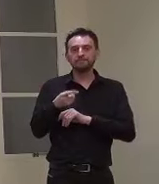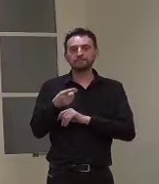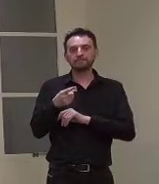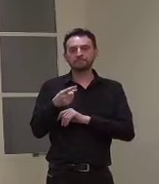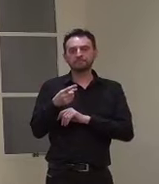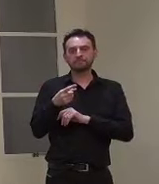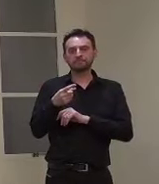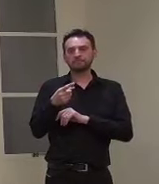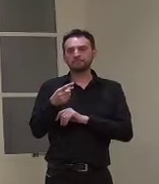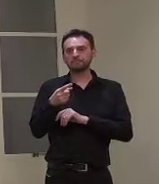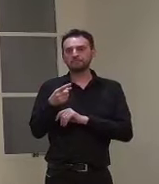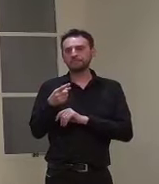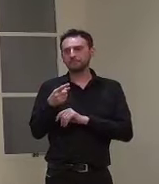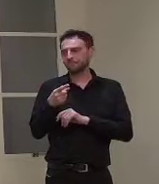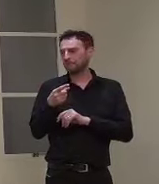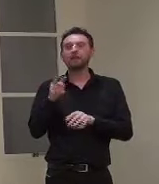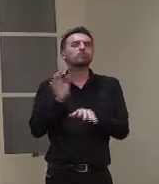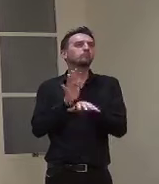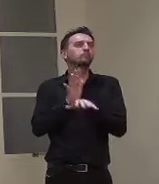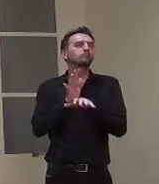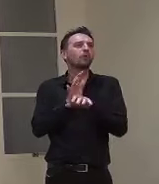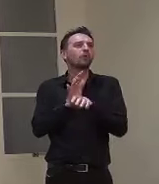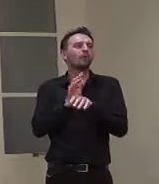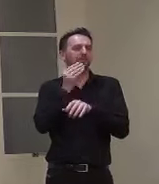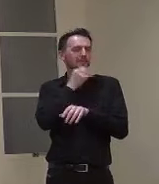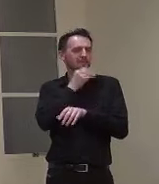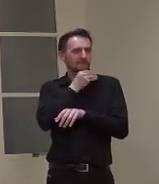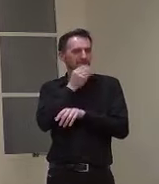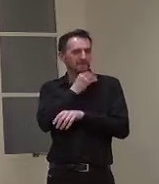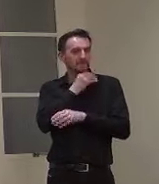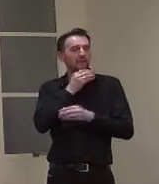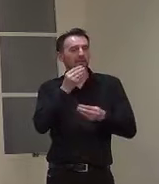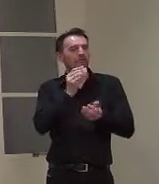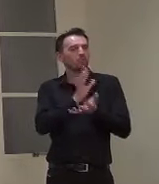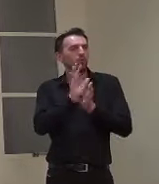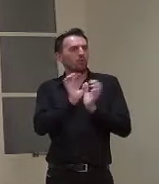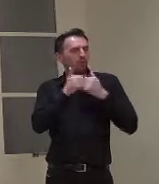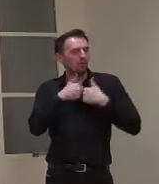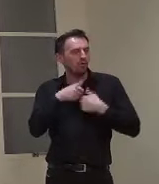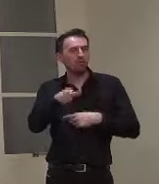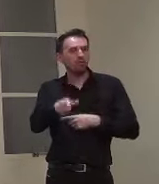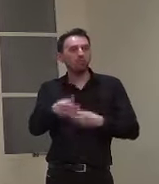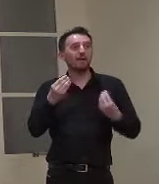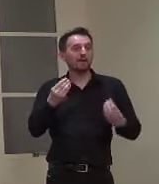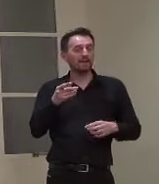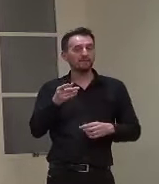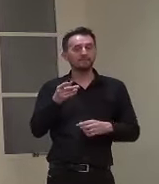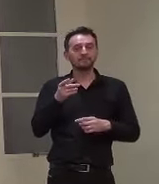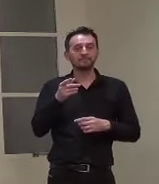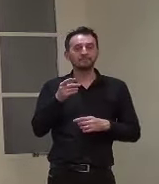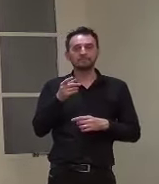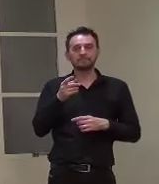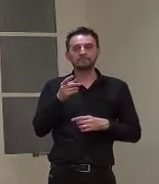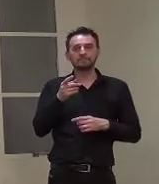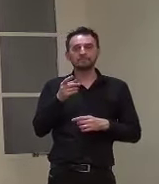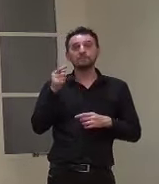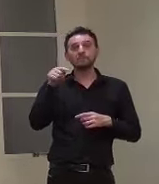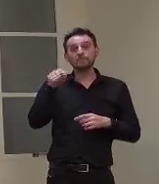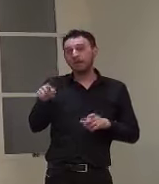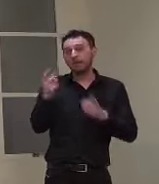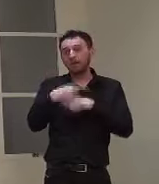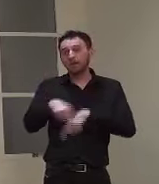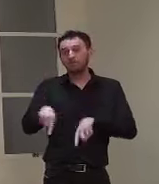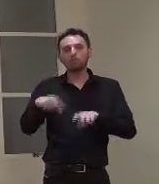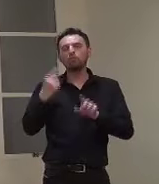quizás recubrir en el buen sentido como refugio de aquello que es un rango de